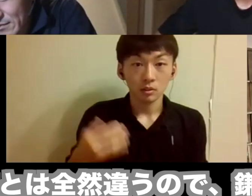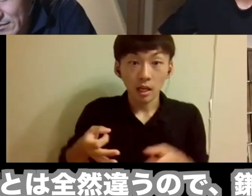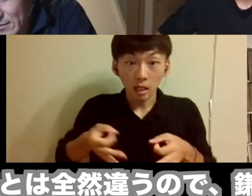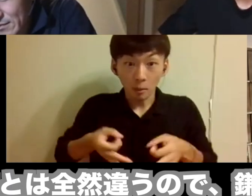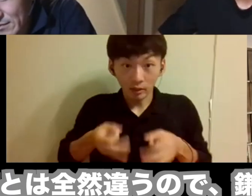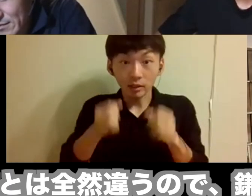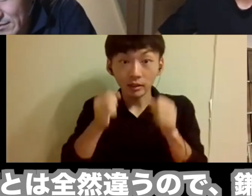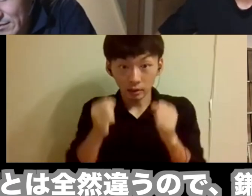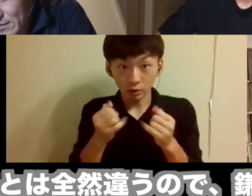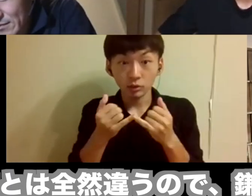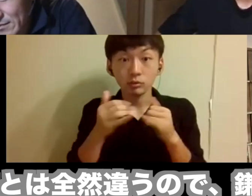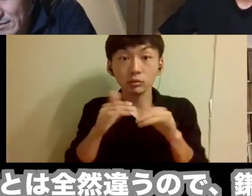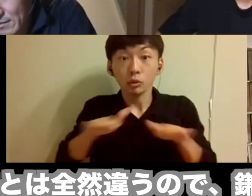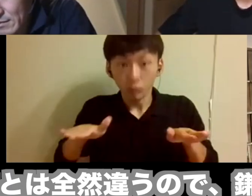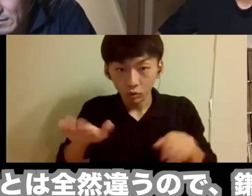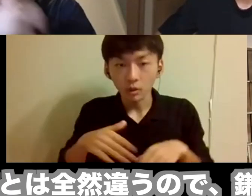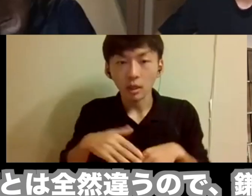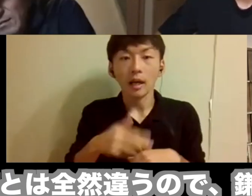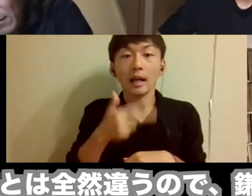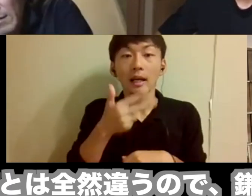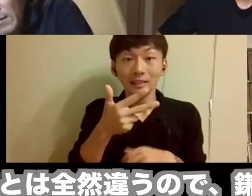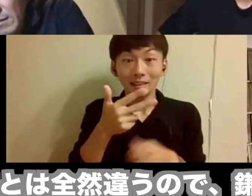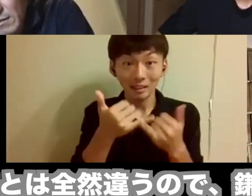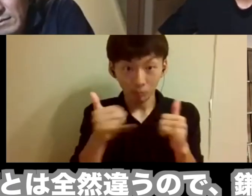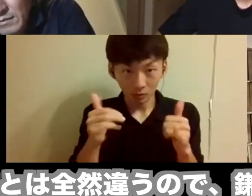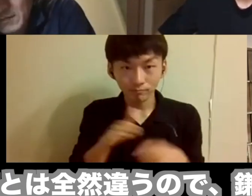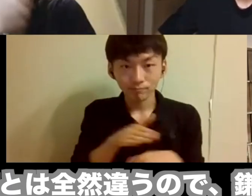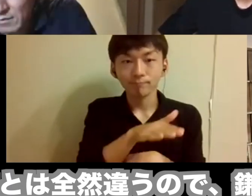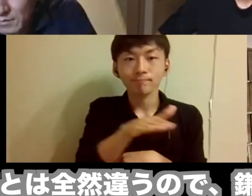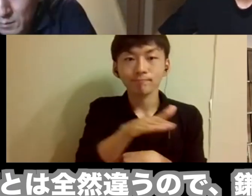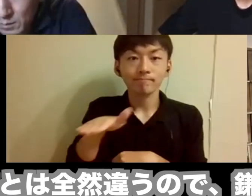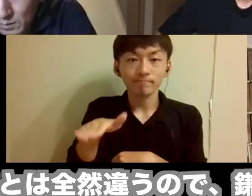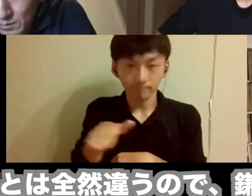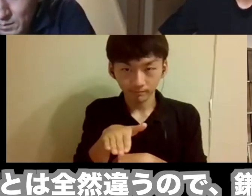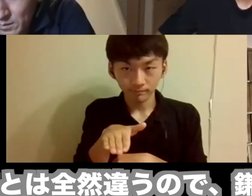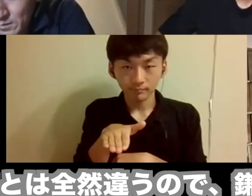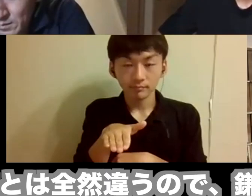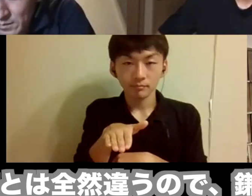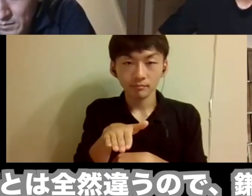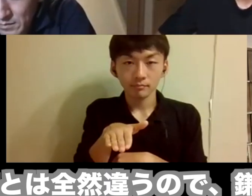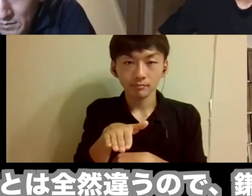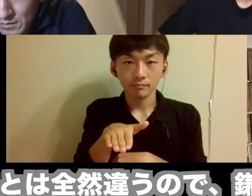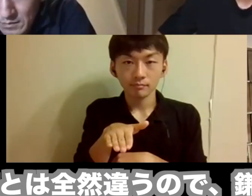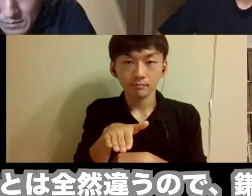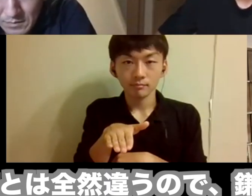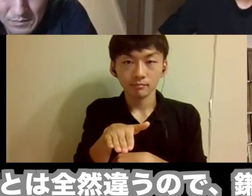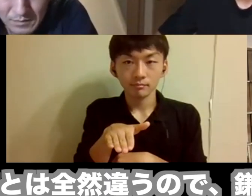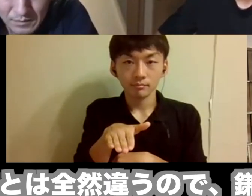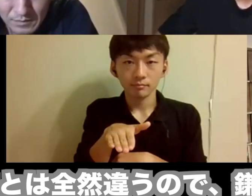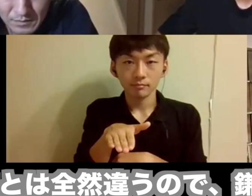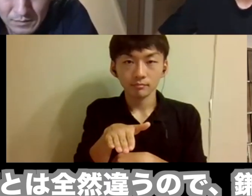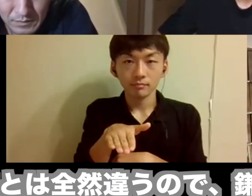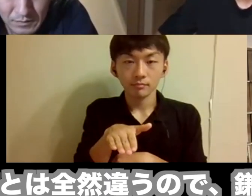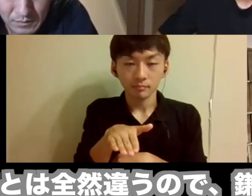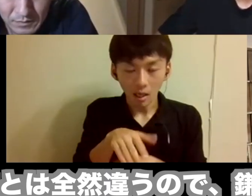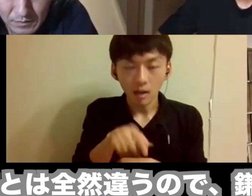越冬まあ趣味の方も含めてだから8近くでサッカーをしたりとか運動したりとかっていうことが